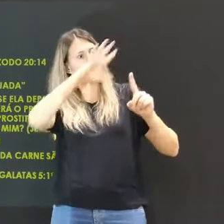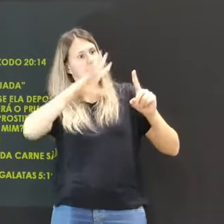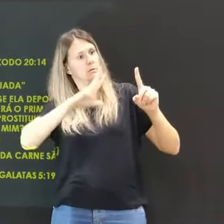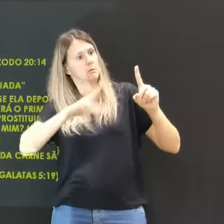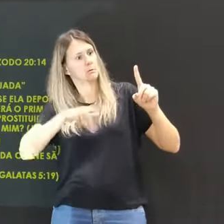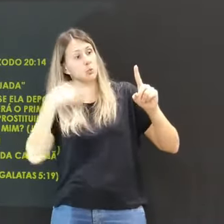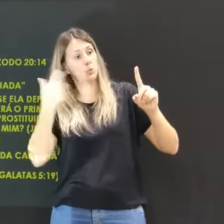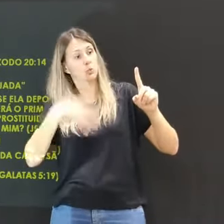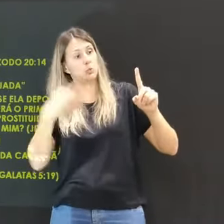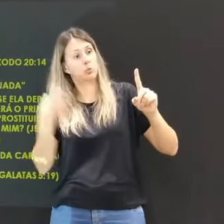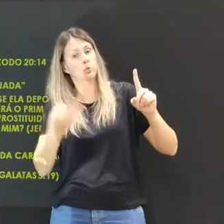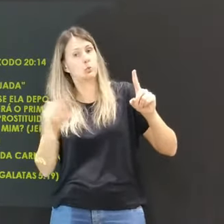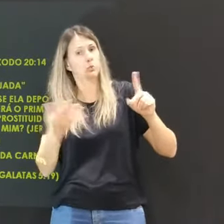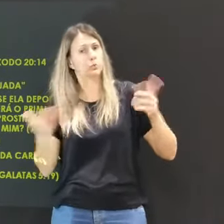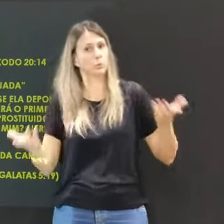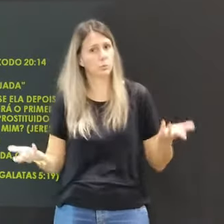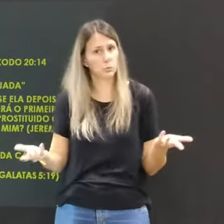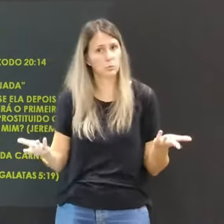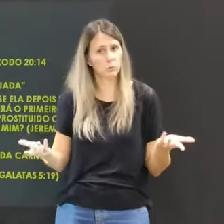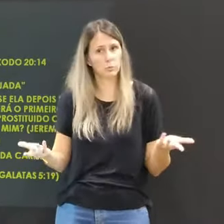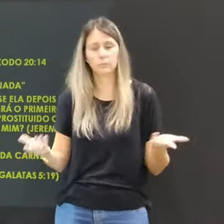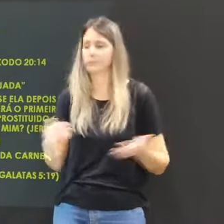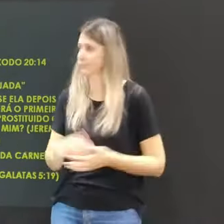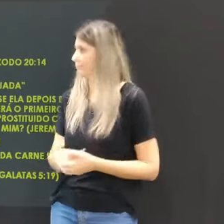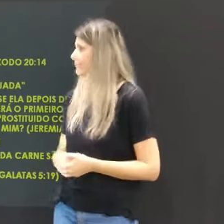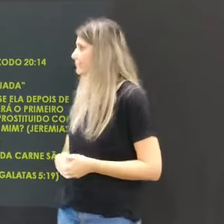porque Deus, ele é santo. Ele é perfeito.